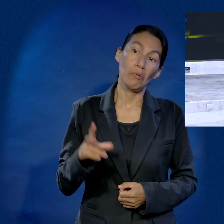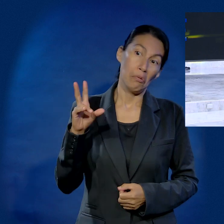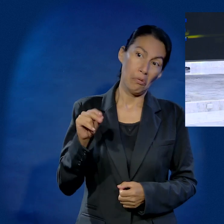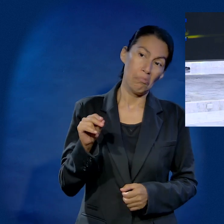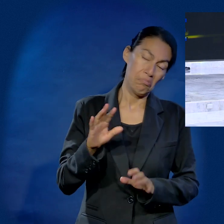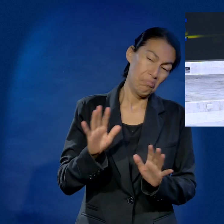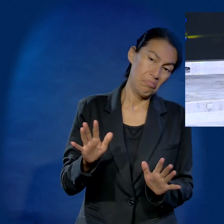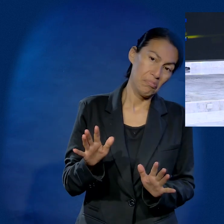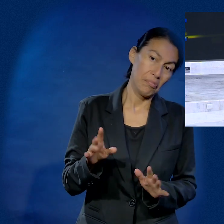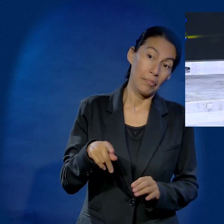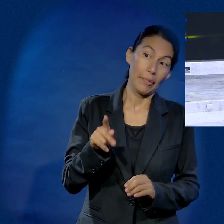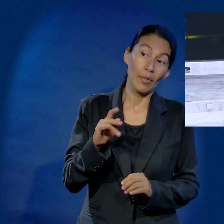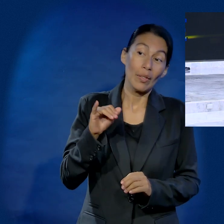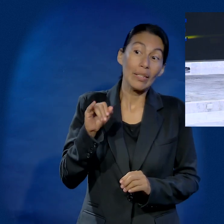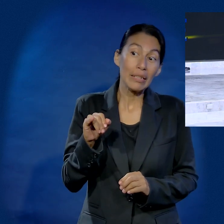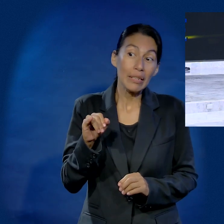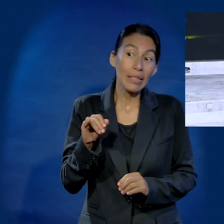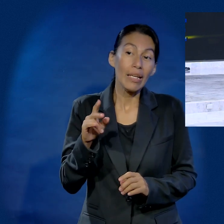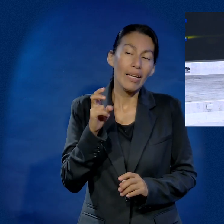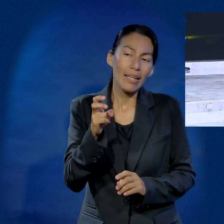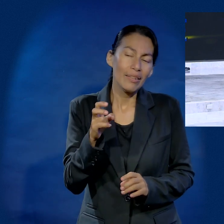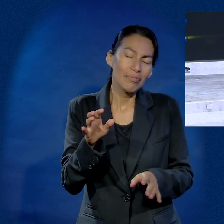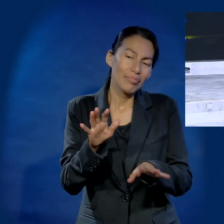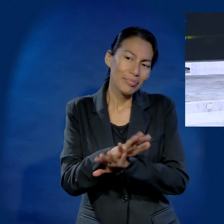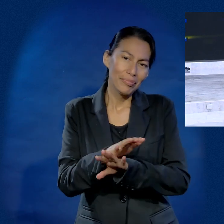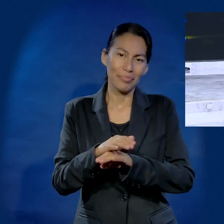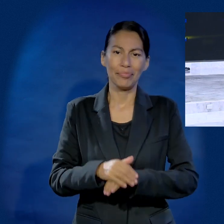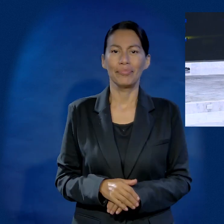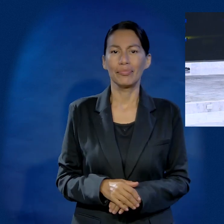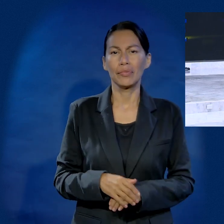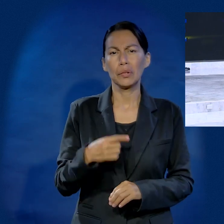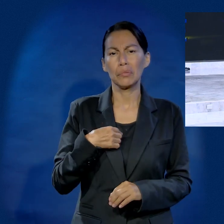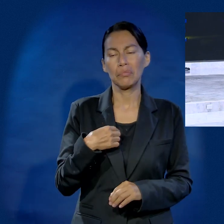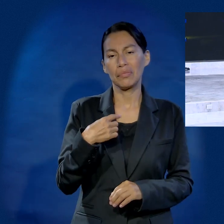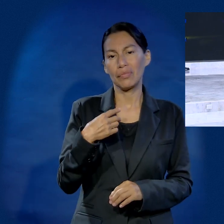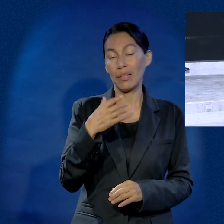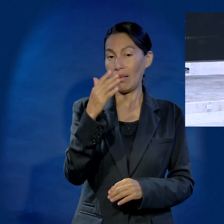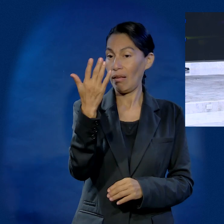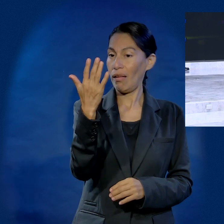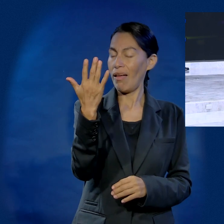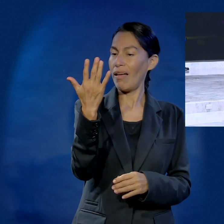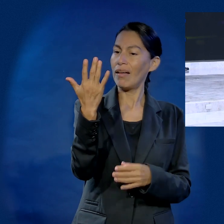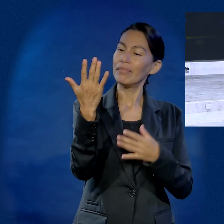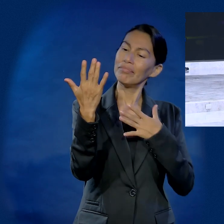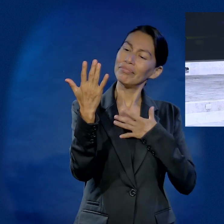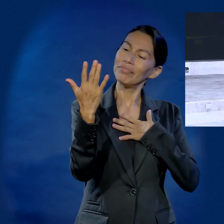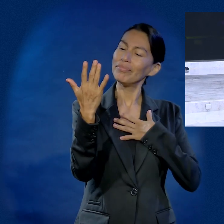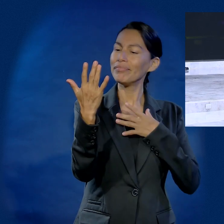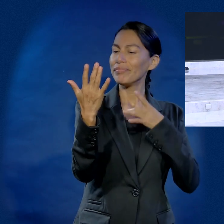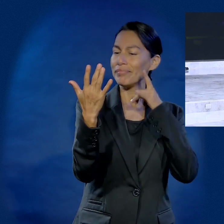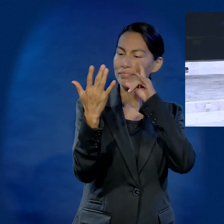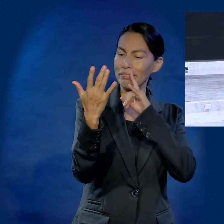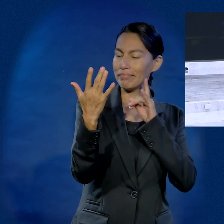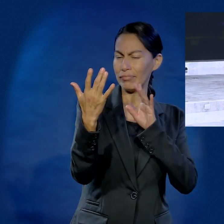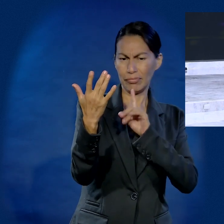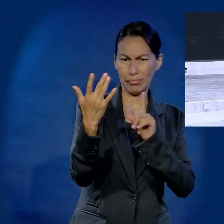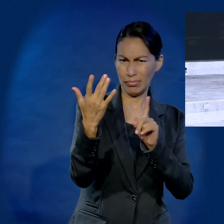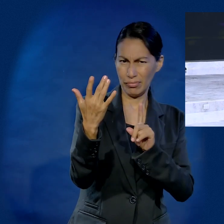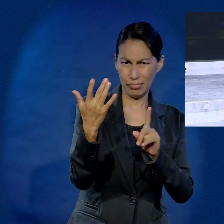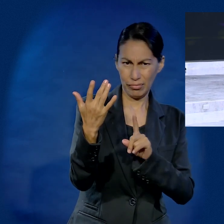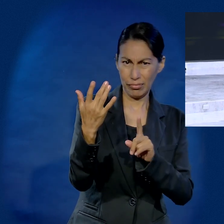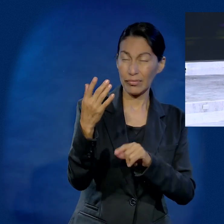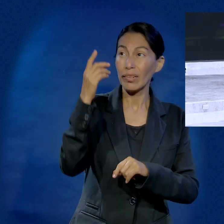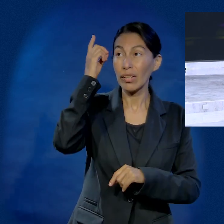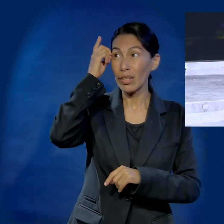lo tienes, pero el sí podría cambiar tu vida. Tienes que dejar de mirarte a ti en un espejo, mirar a